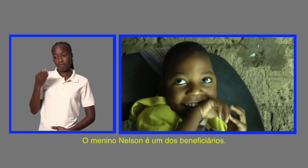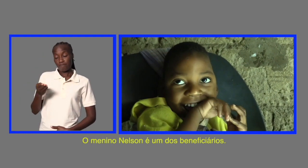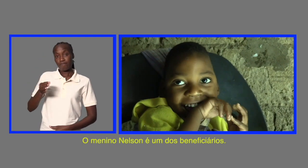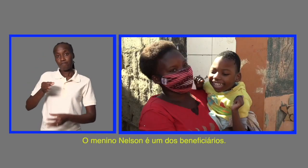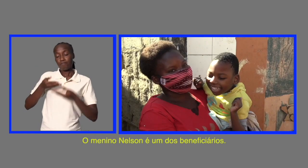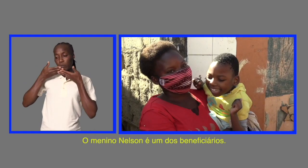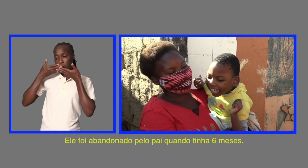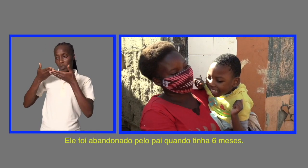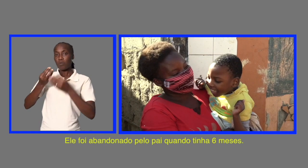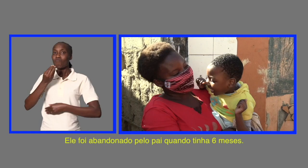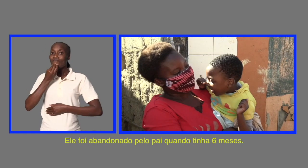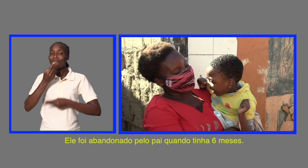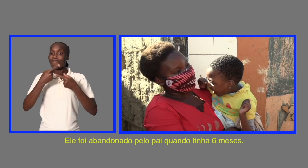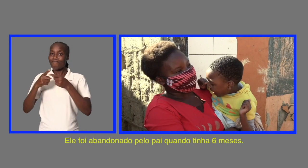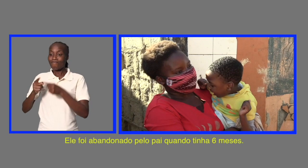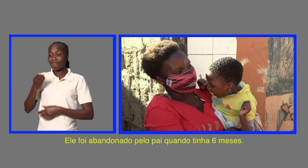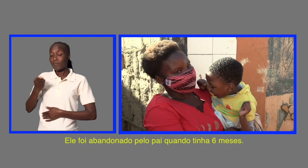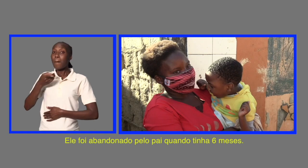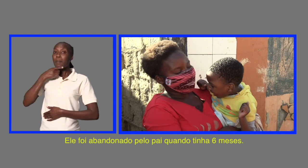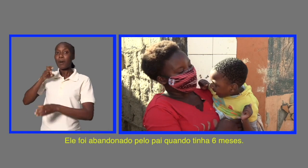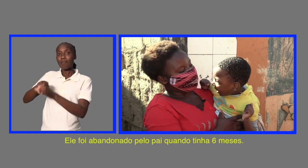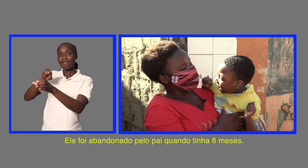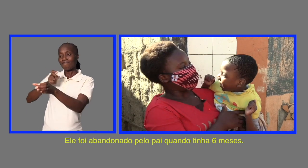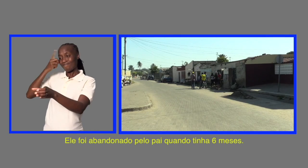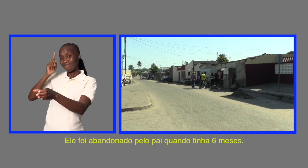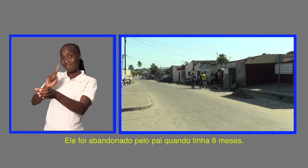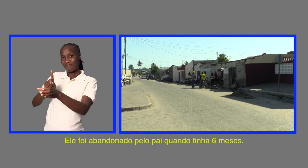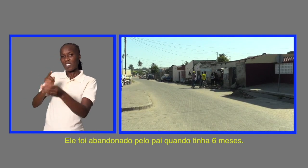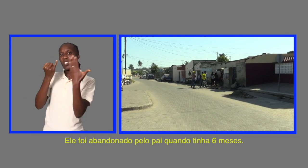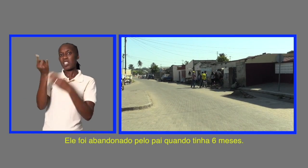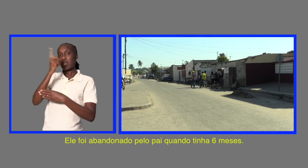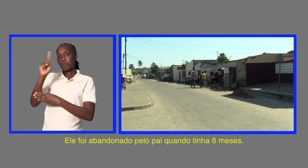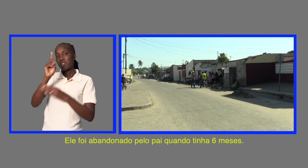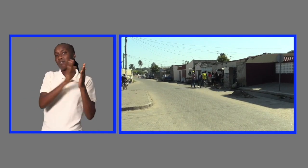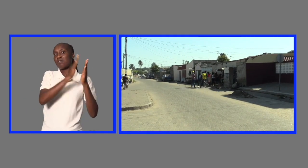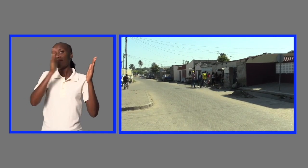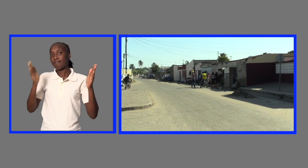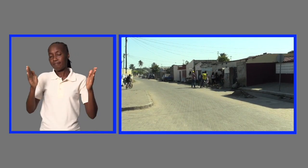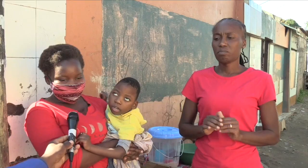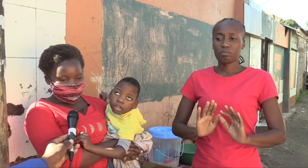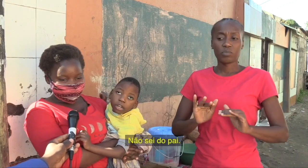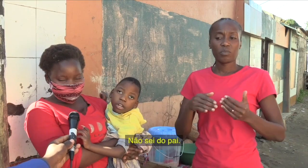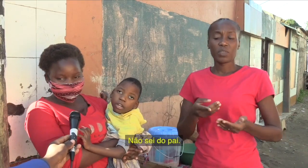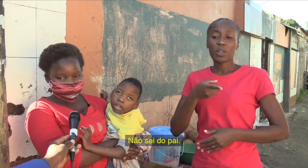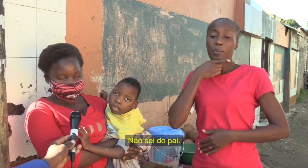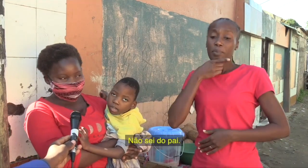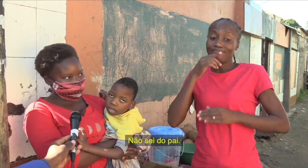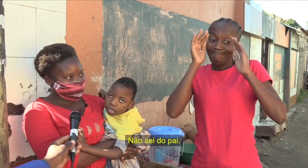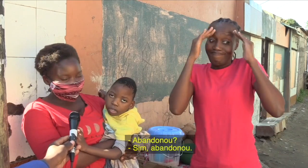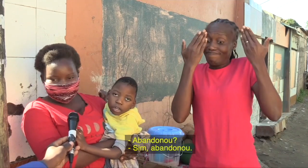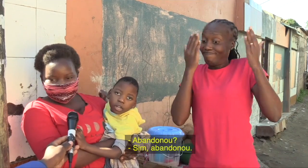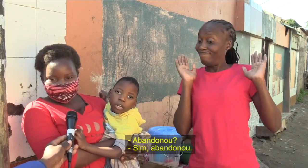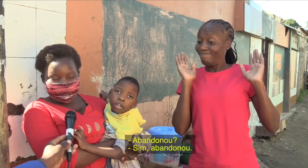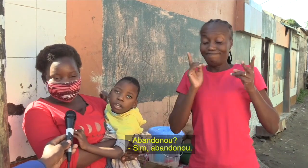beneficiários. Ele foi abandonado pelo pai quando tinha seis meses. Pai, não sei.